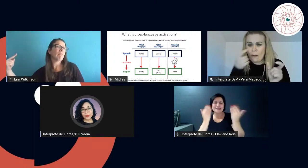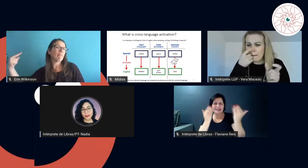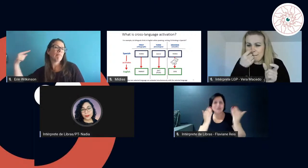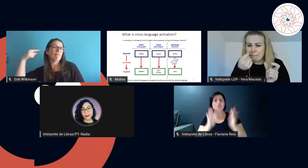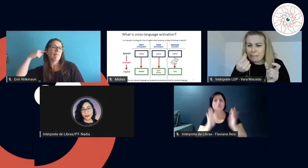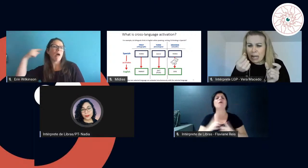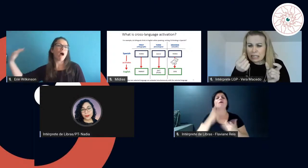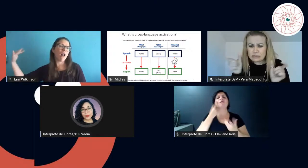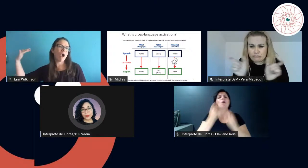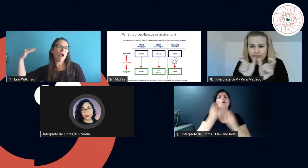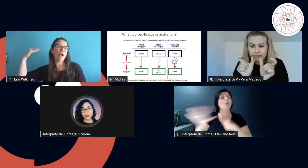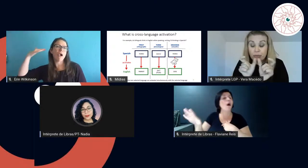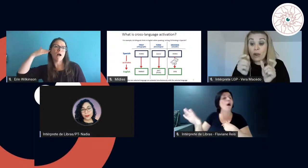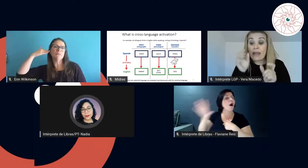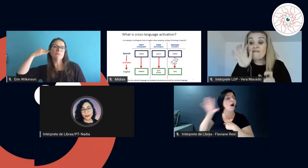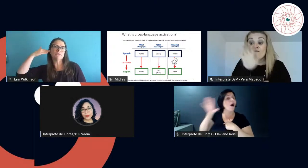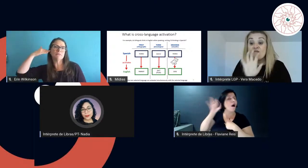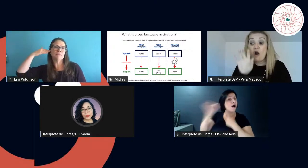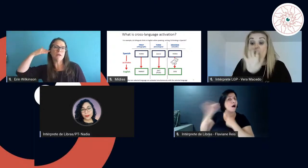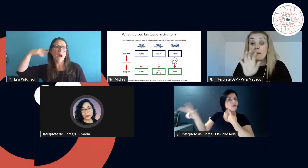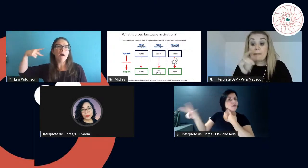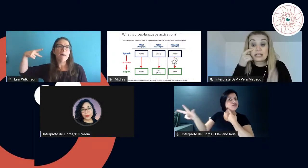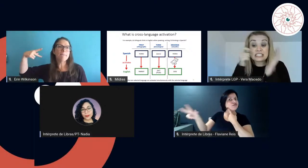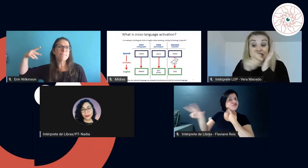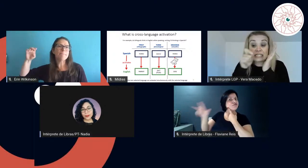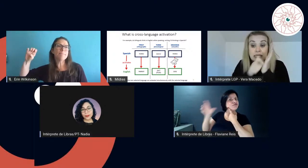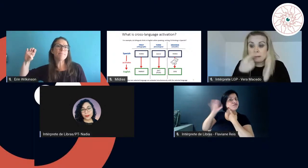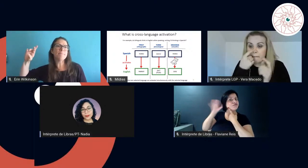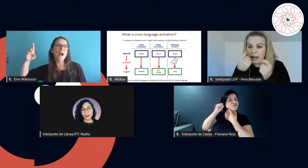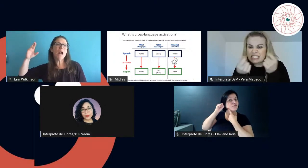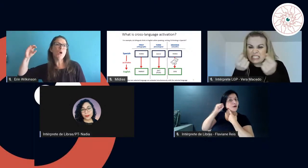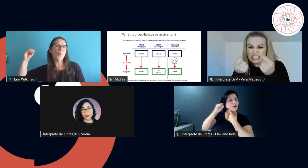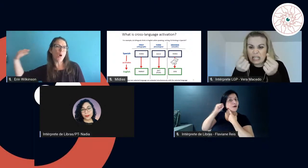similares no que tange a escrita.